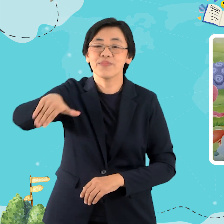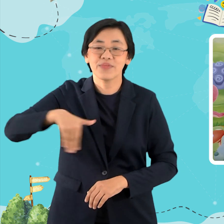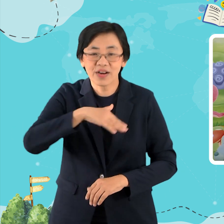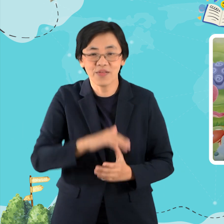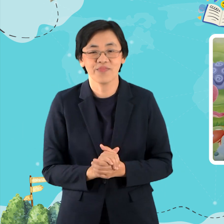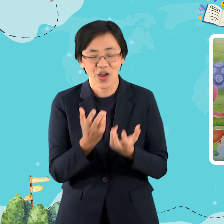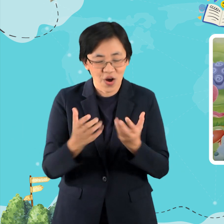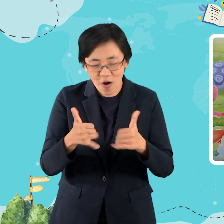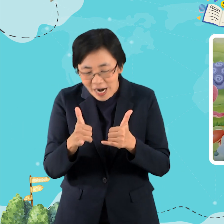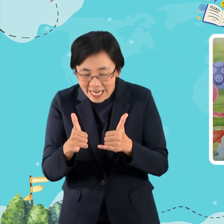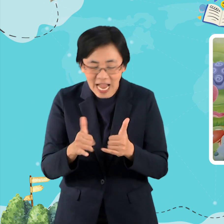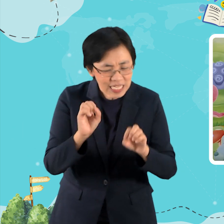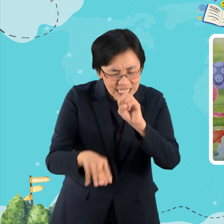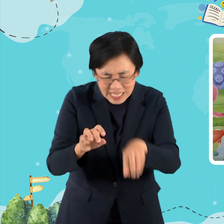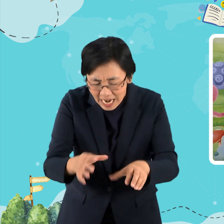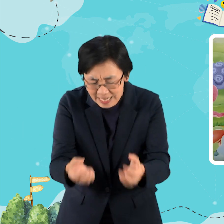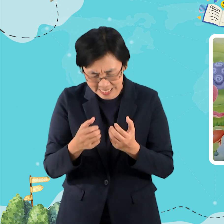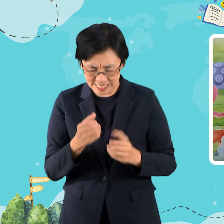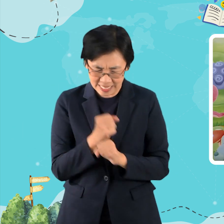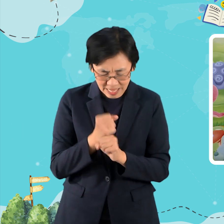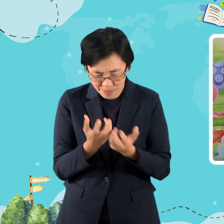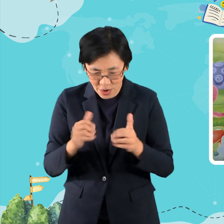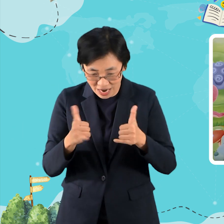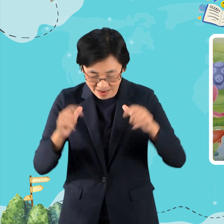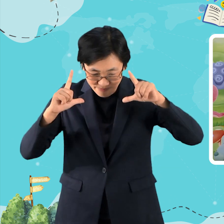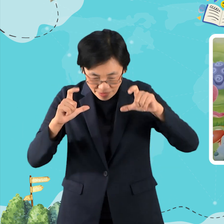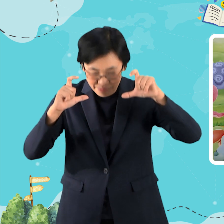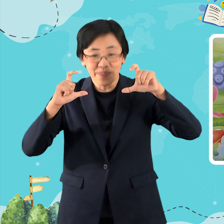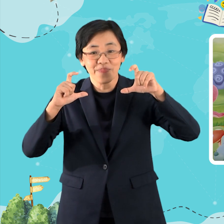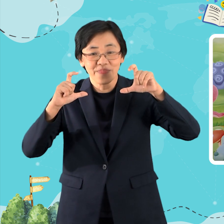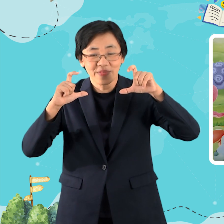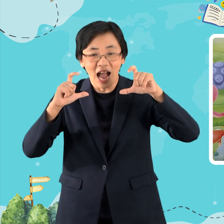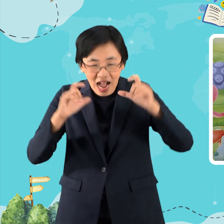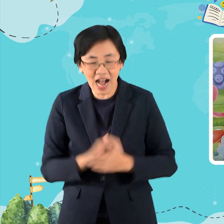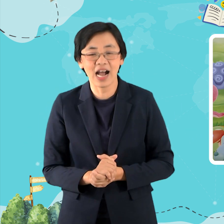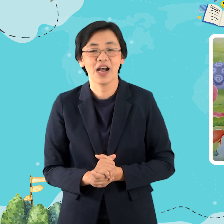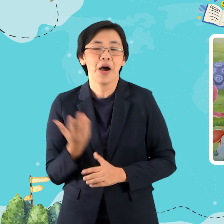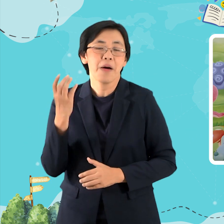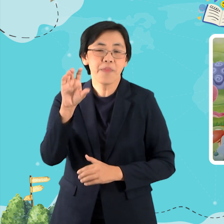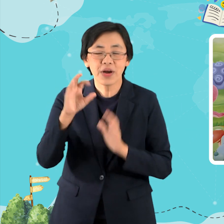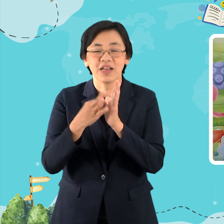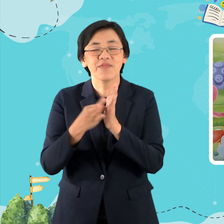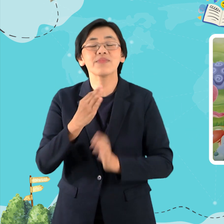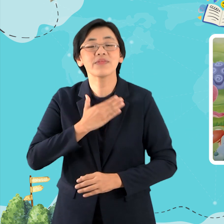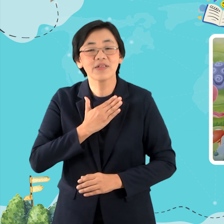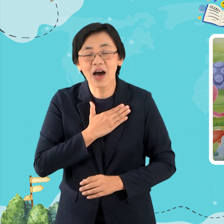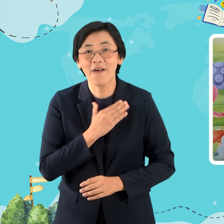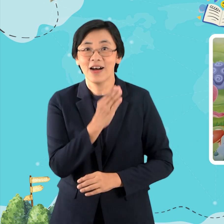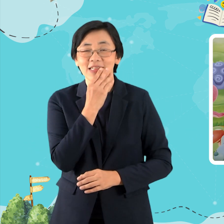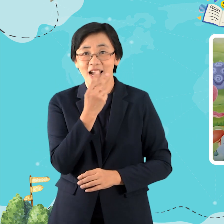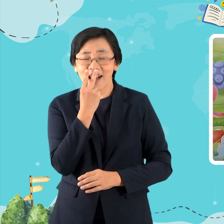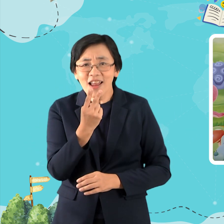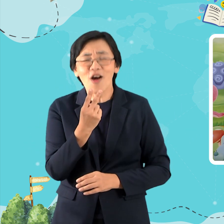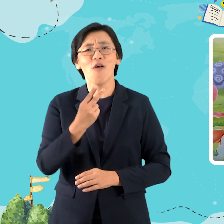ครับประดิษฐ์ของเล่นนะครับจากของเหลือใช้ครับแล้วก็ถ่ายรูปนะจ๊ะแล้วไปโพสต์ได้ใน Facebook ของเราจ้ะอันไหน